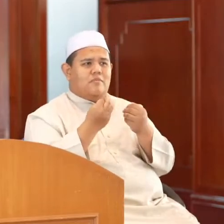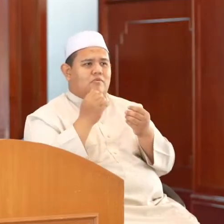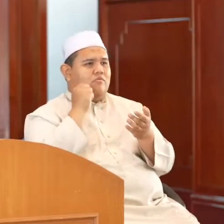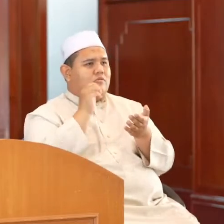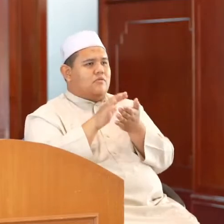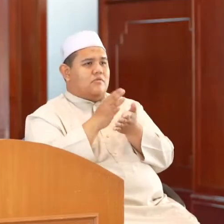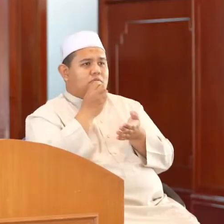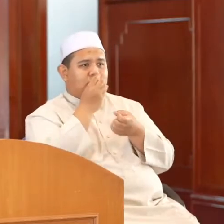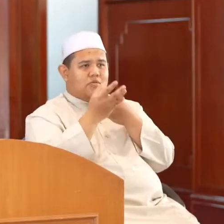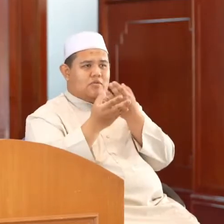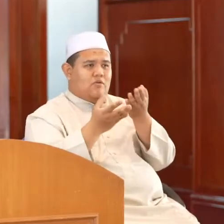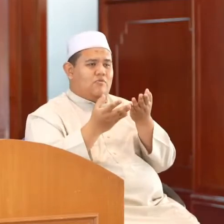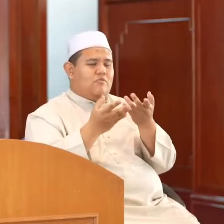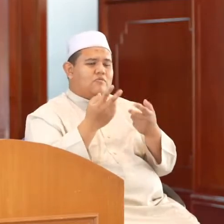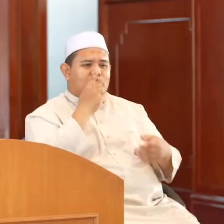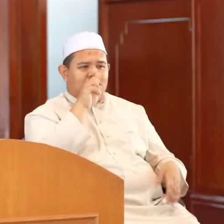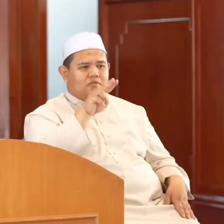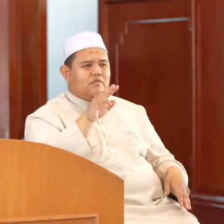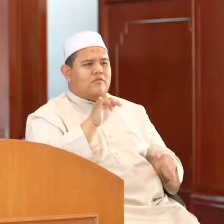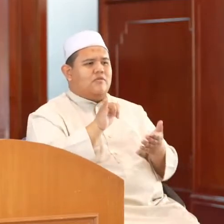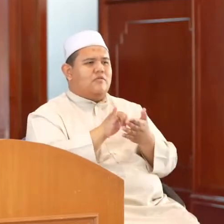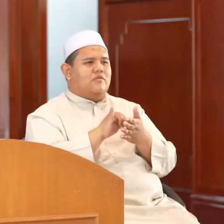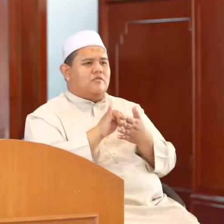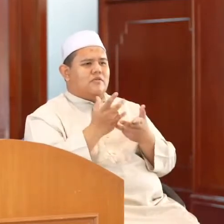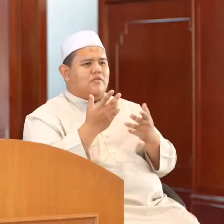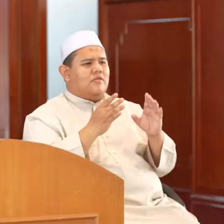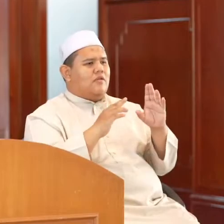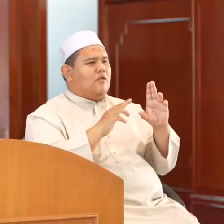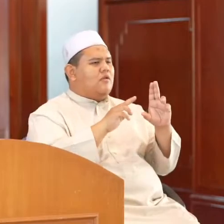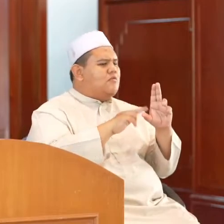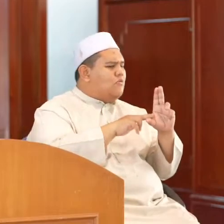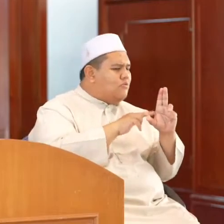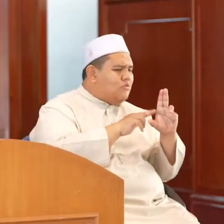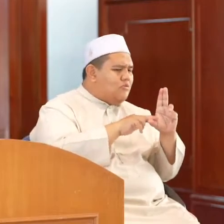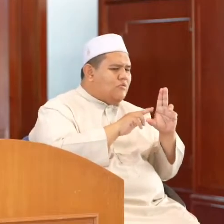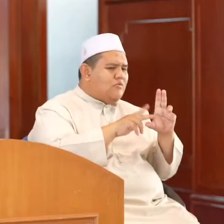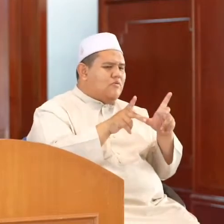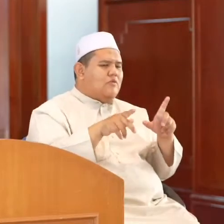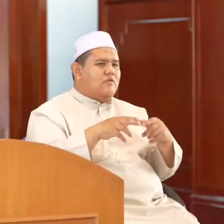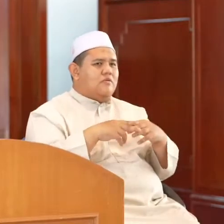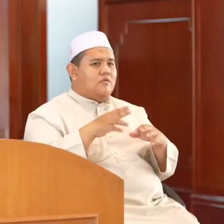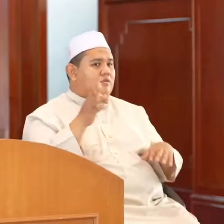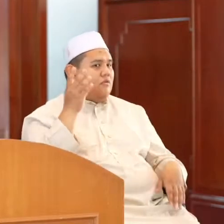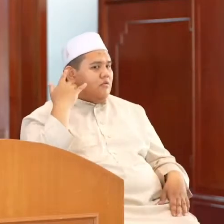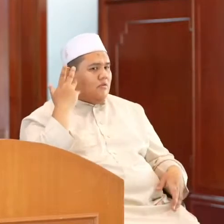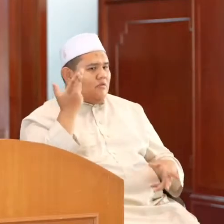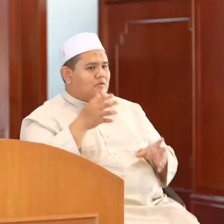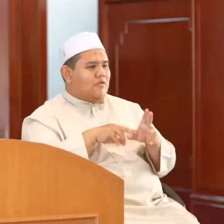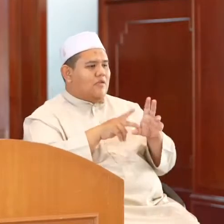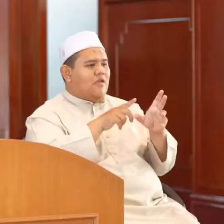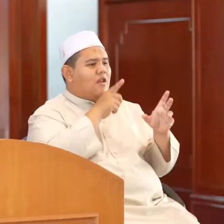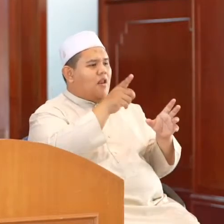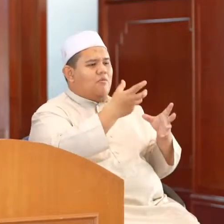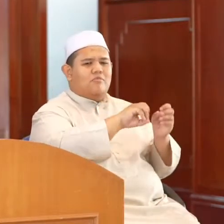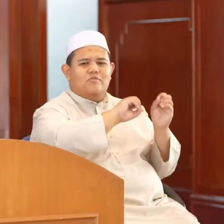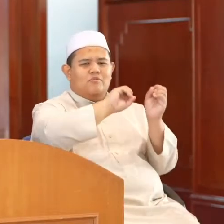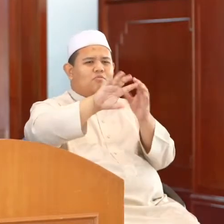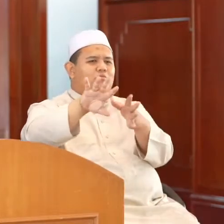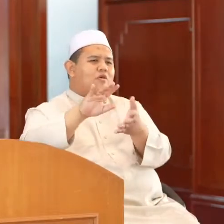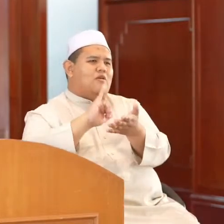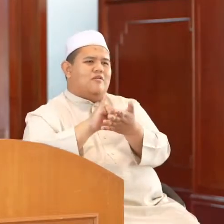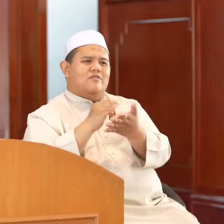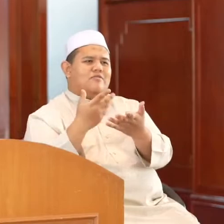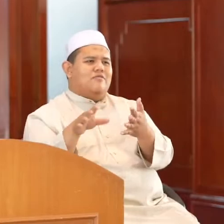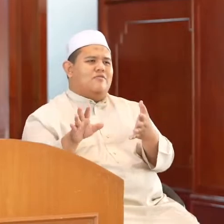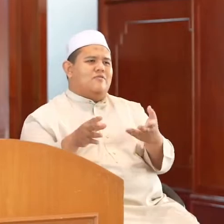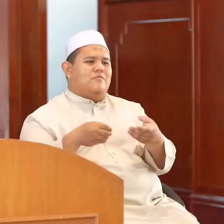Ha, tengok. Hak tu sopa pula tunjuk. Gi buang dah. Dengar 1 juta tu buang dah kat luar.